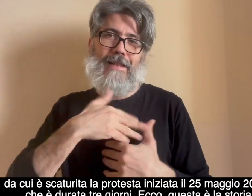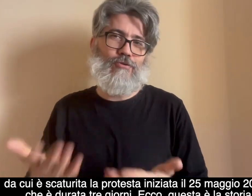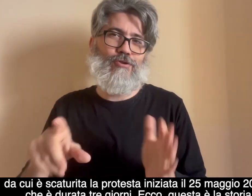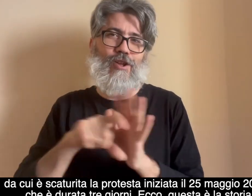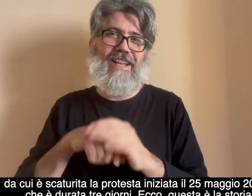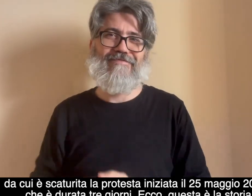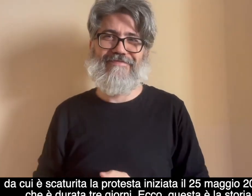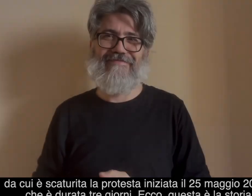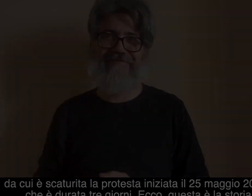questa è la storia